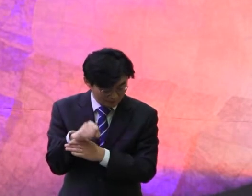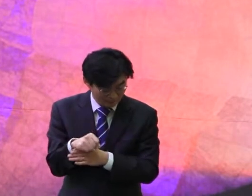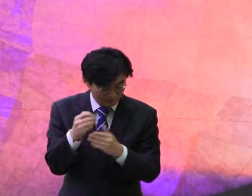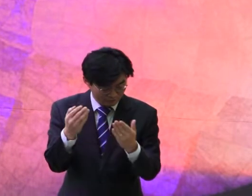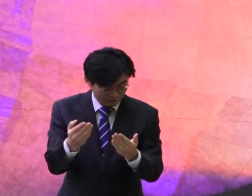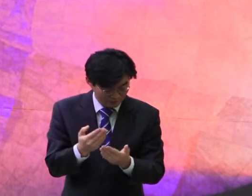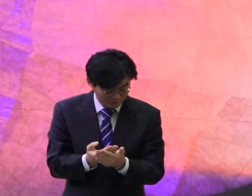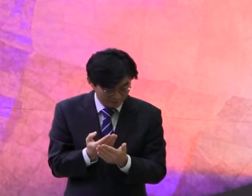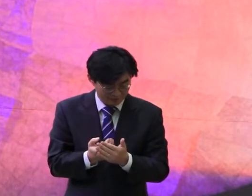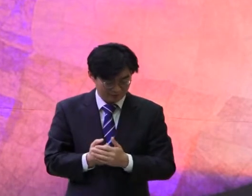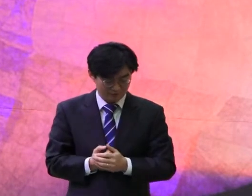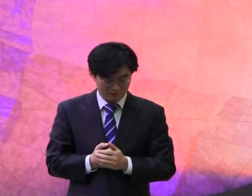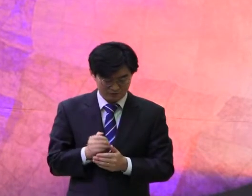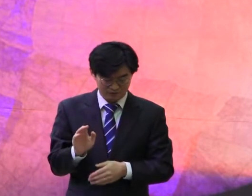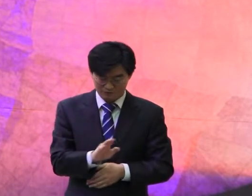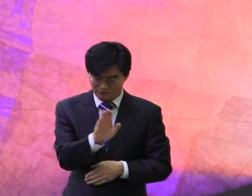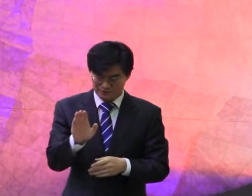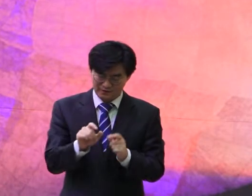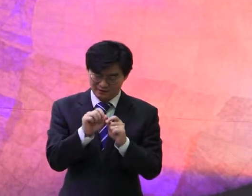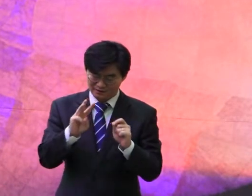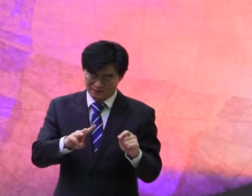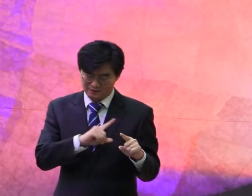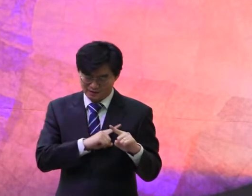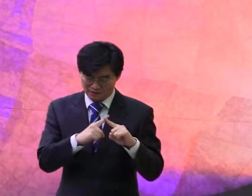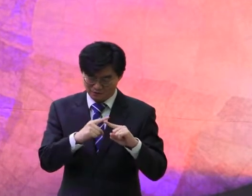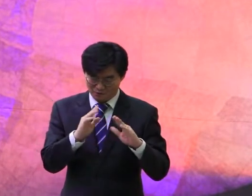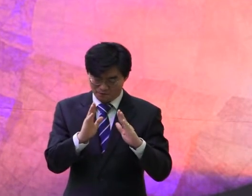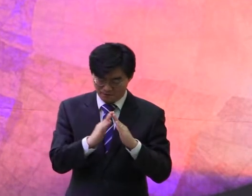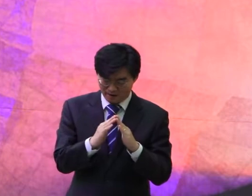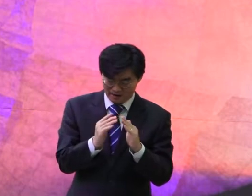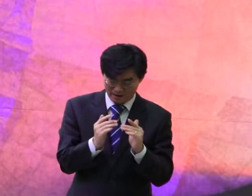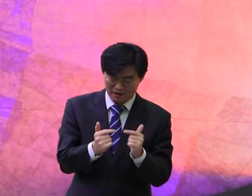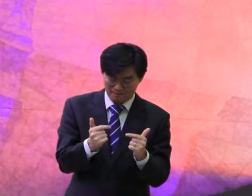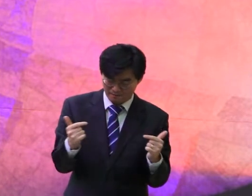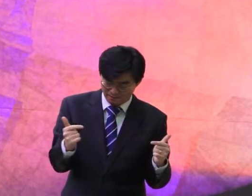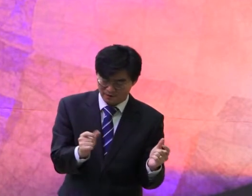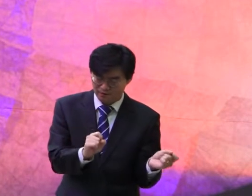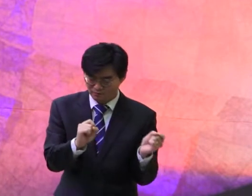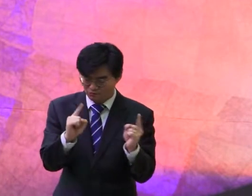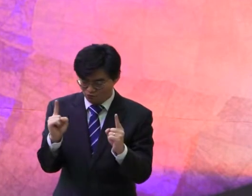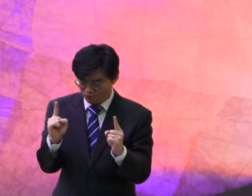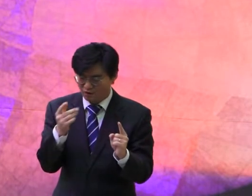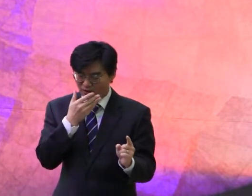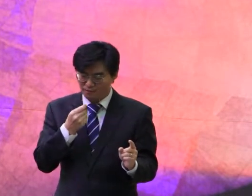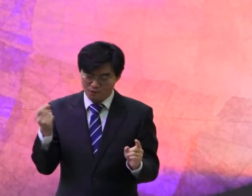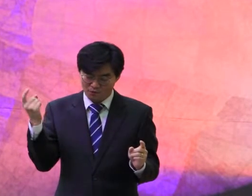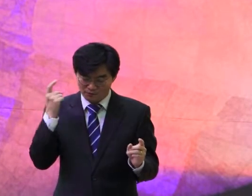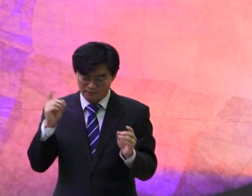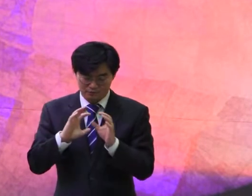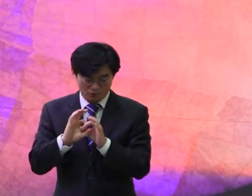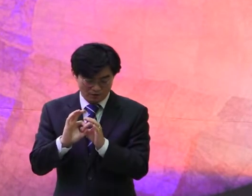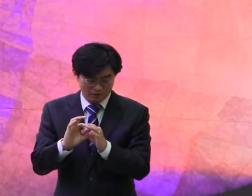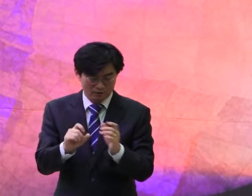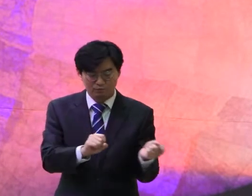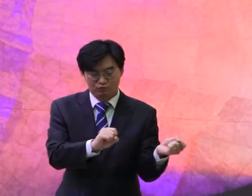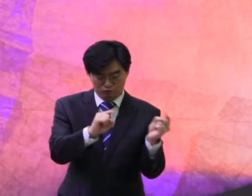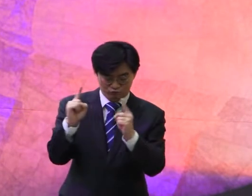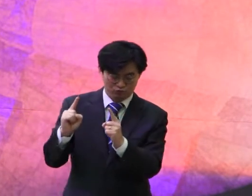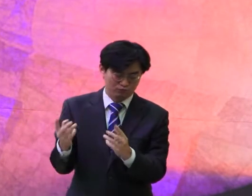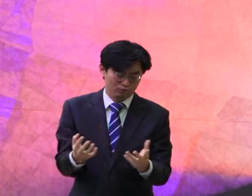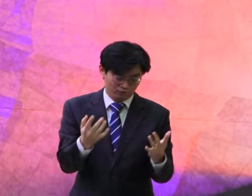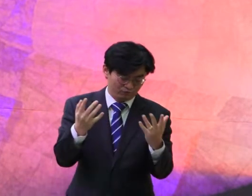통해서 우리 영천제일교회가 성장하게 하시며 또한 복음을 통하여서 부흥의 불길이 타오르게 하여